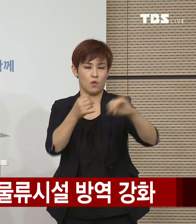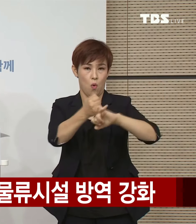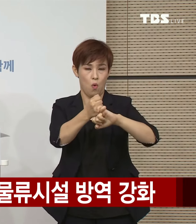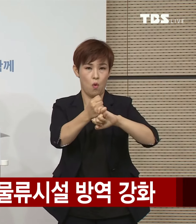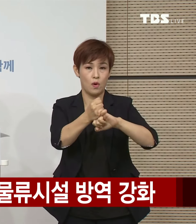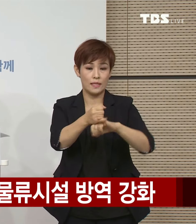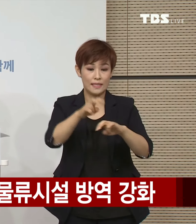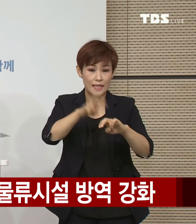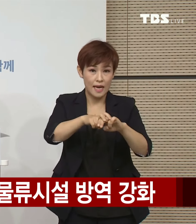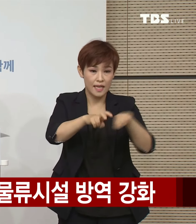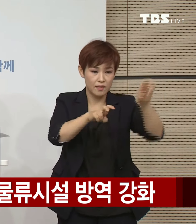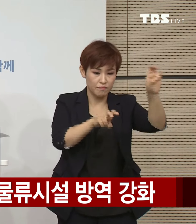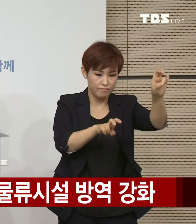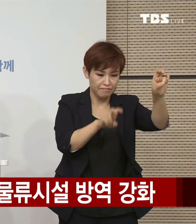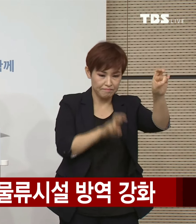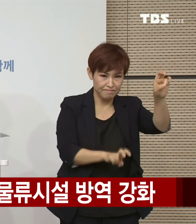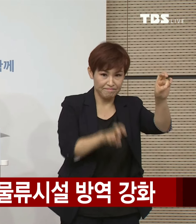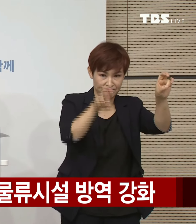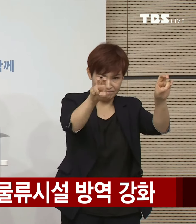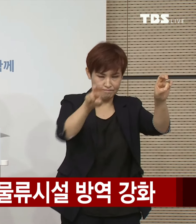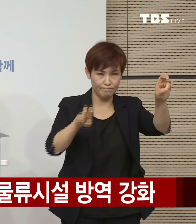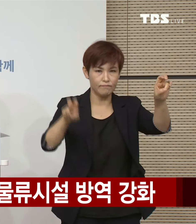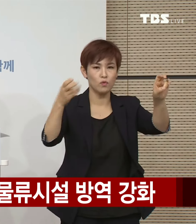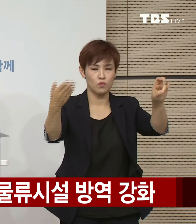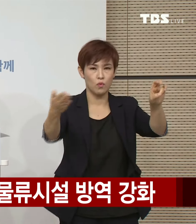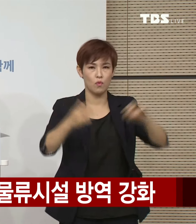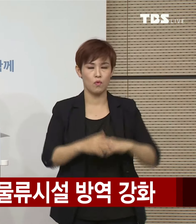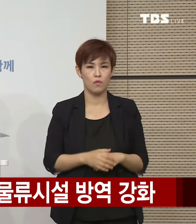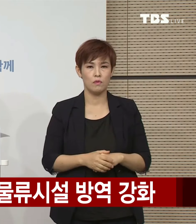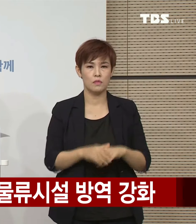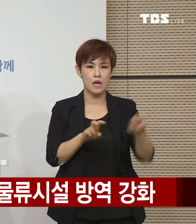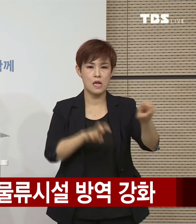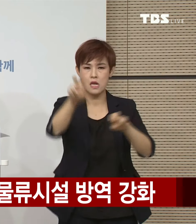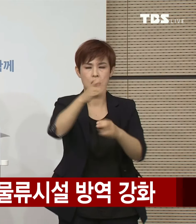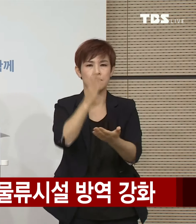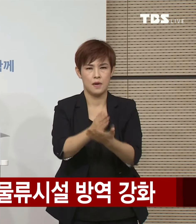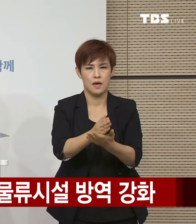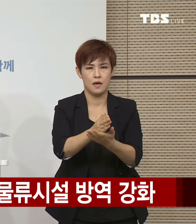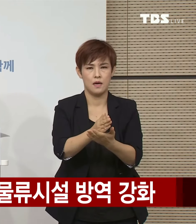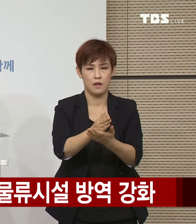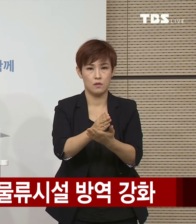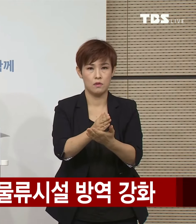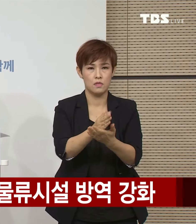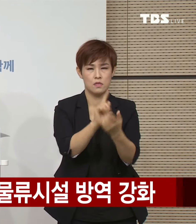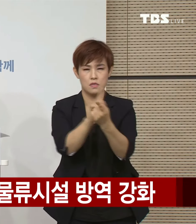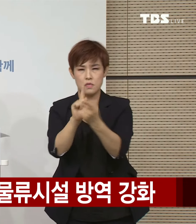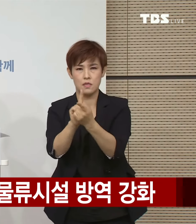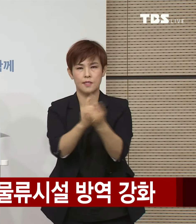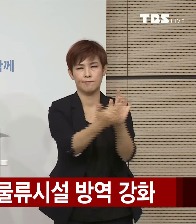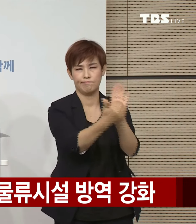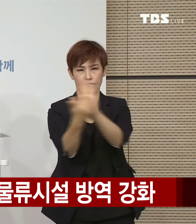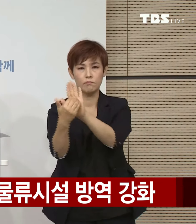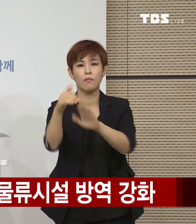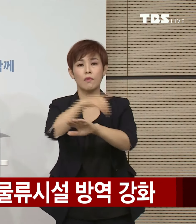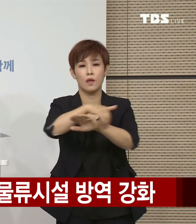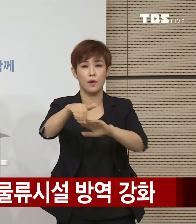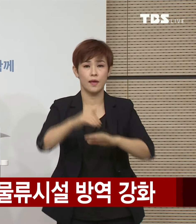지그재그로 좌석을 발권하고 승객의 이석을 최소화하여 밀접 접촉을 제한할